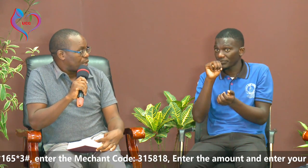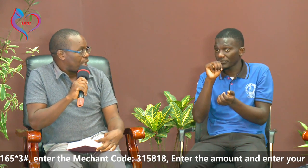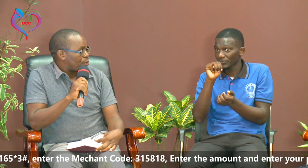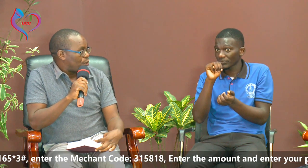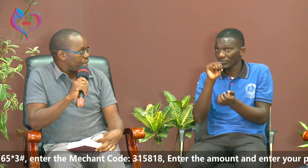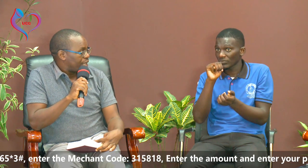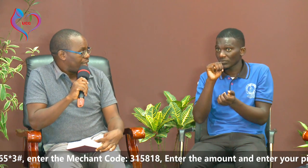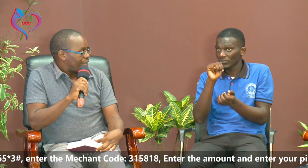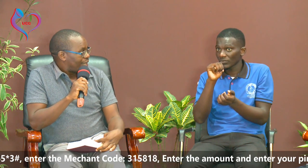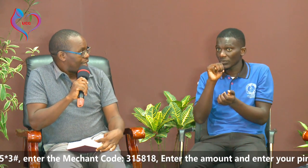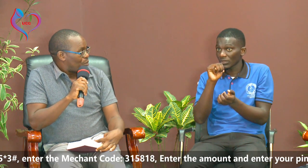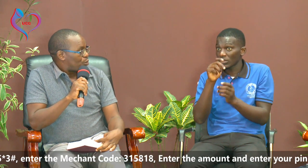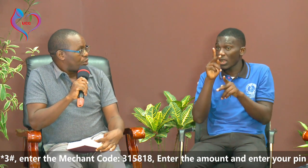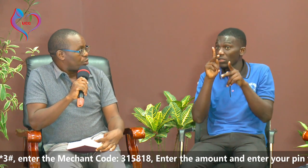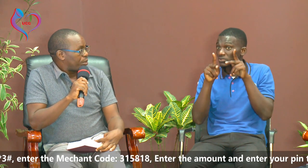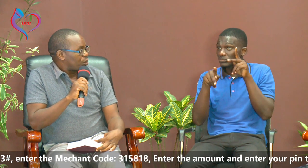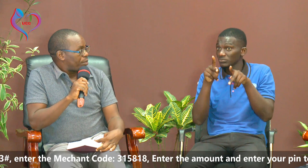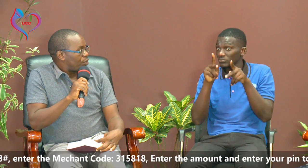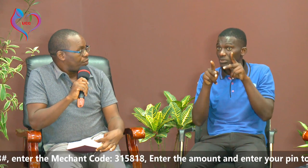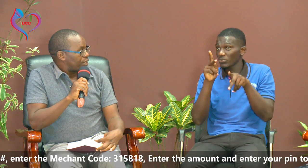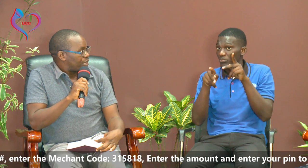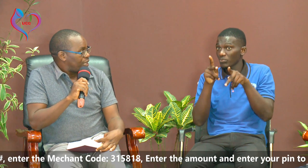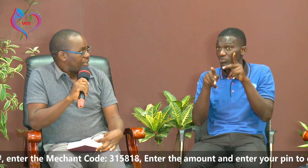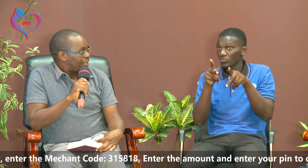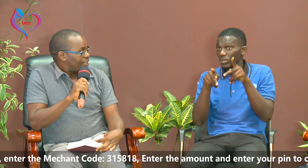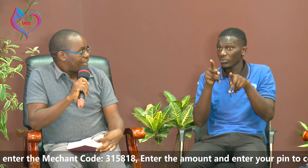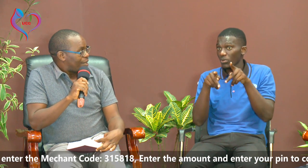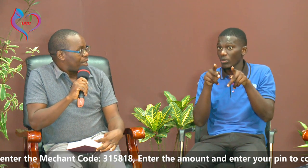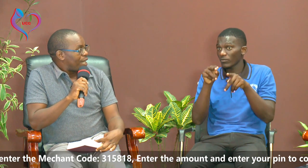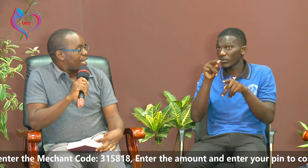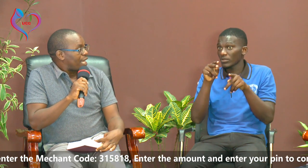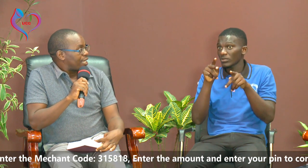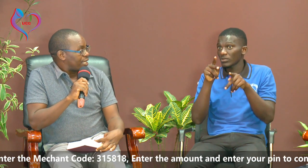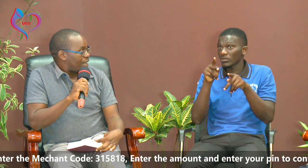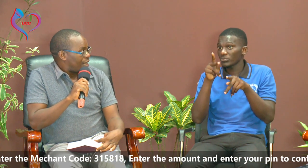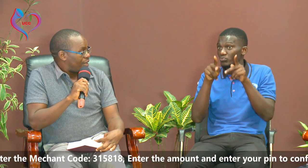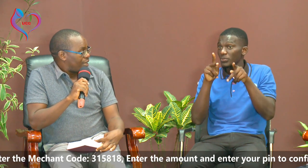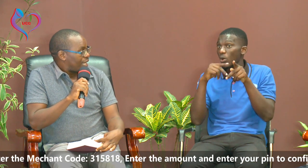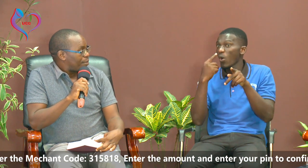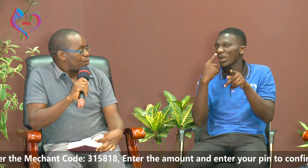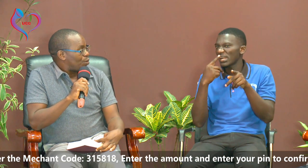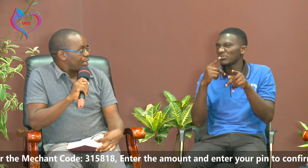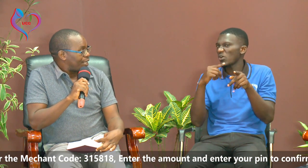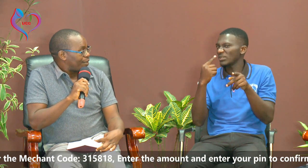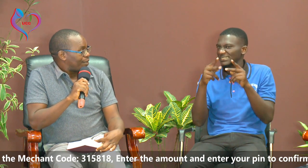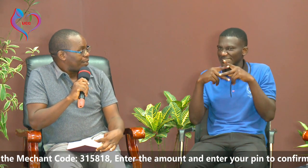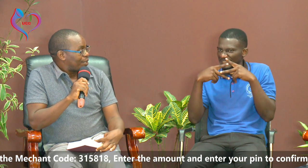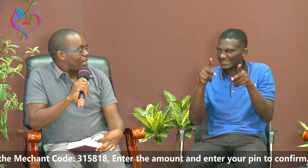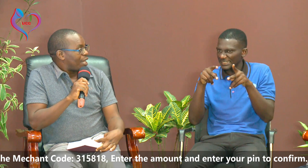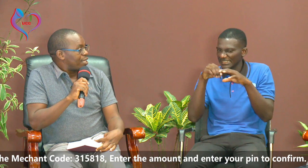kya bikonde mu bikonde twina betu taba novice beba katandika ebikonde